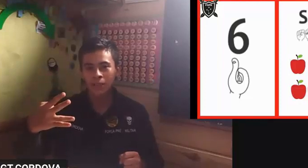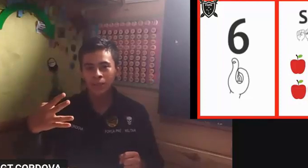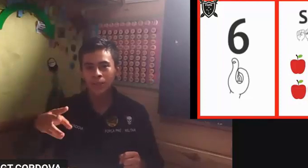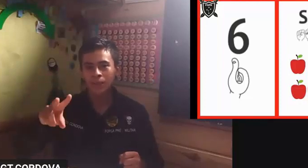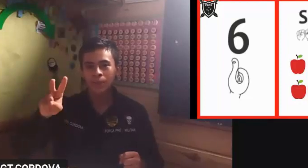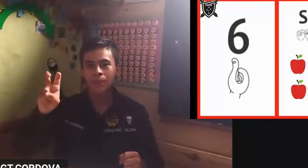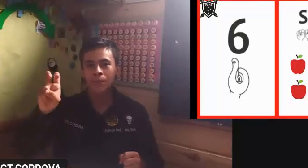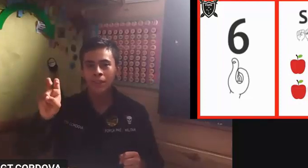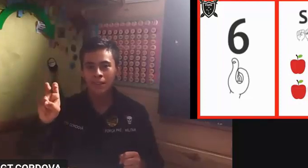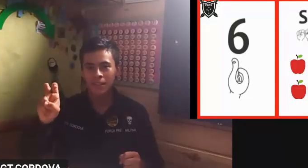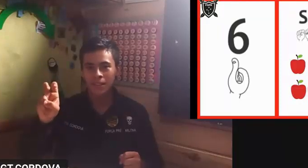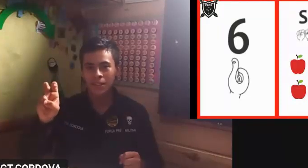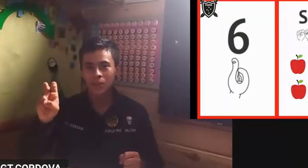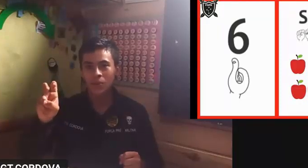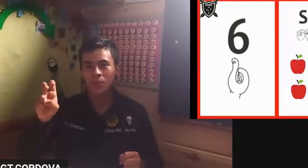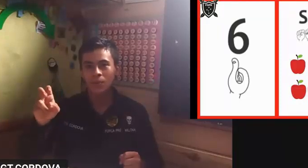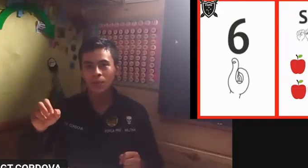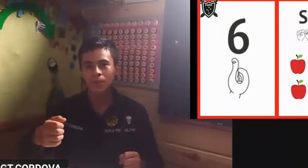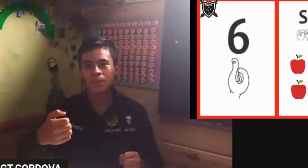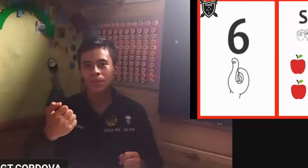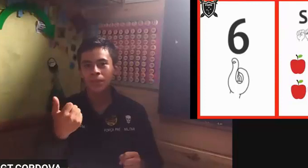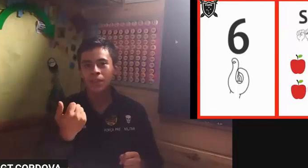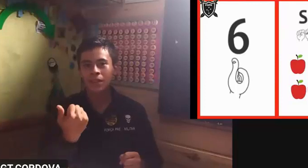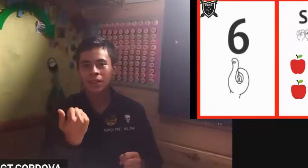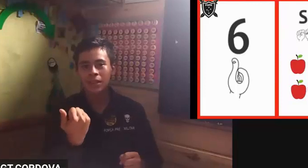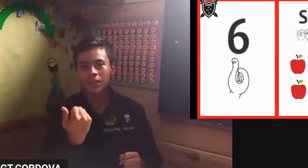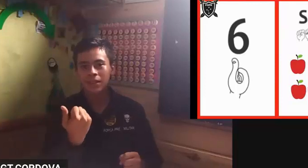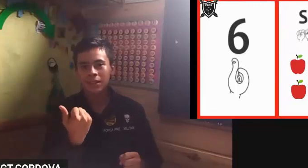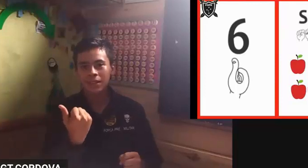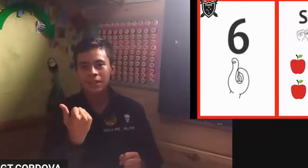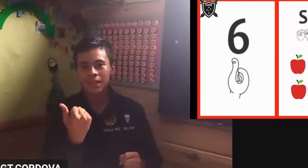4, 5 e 6.